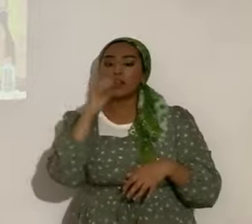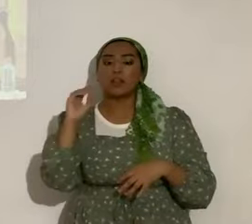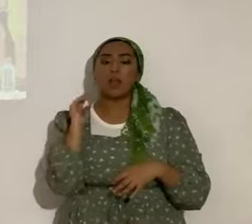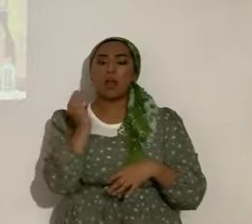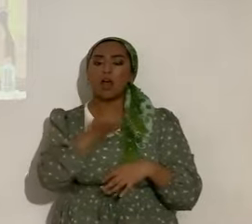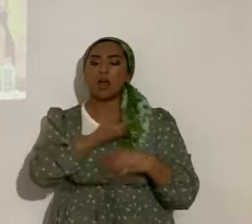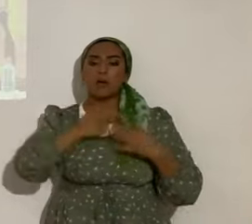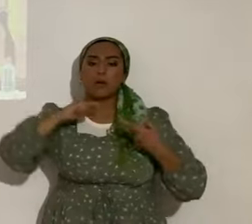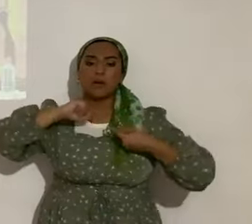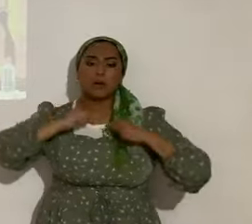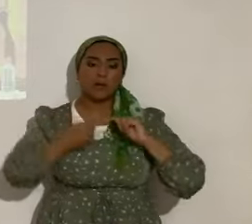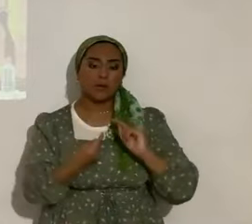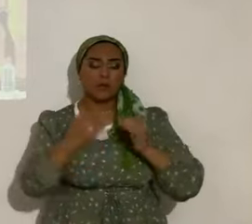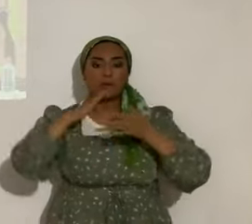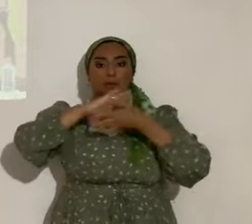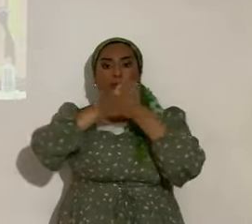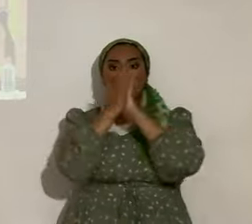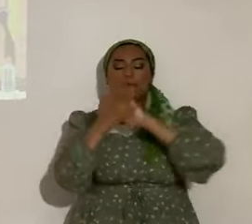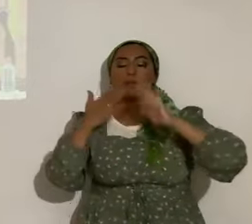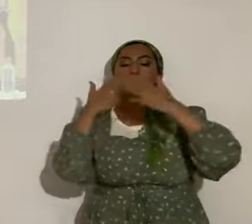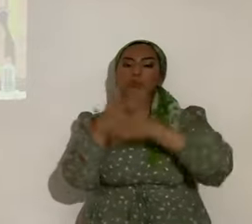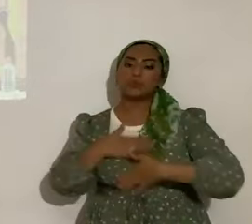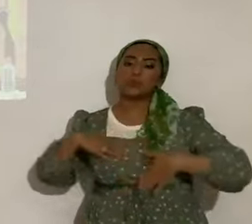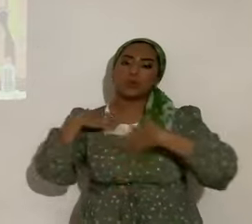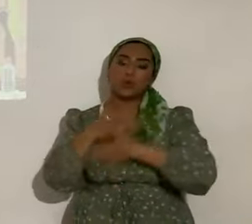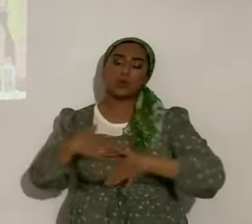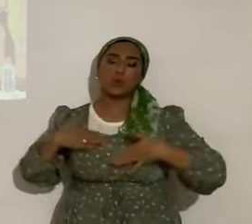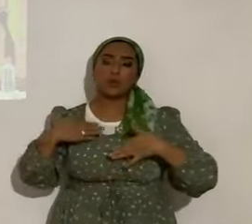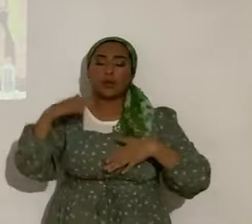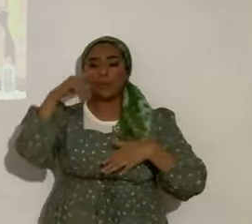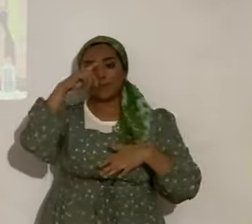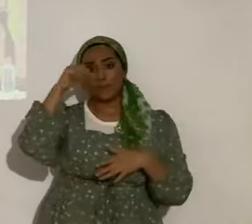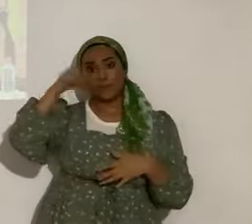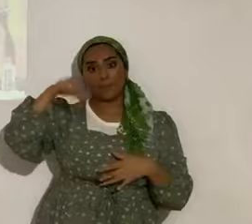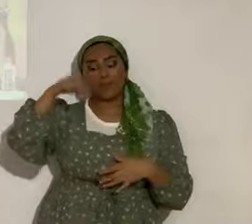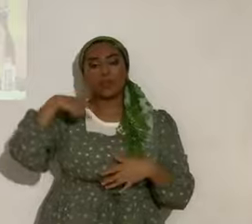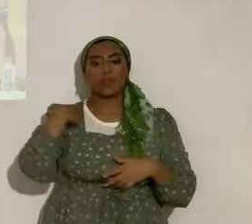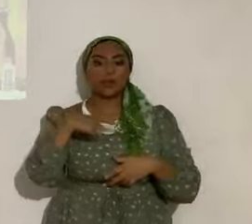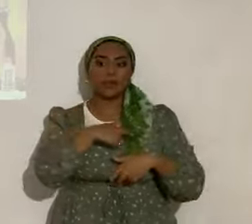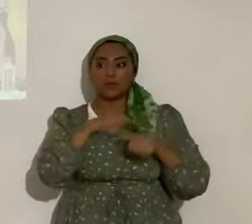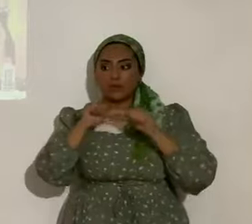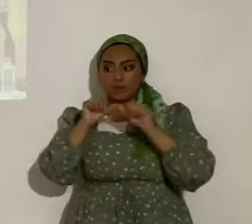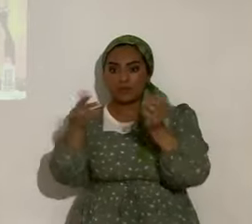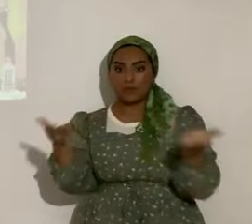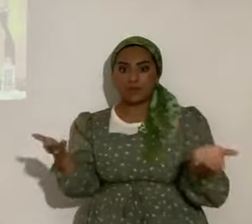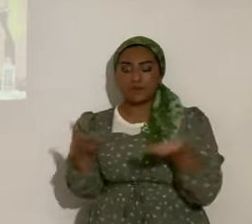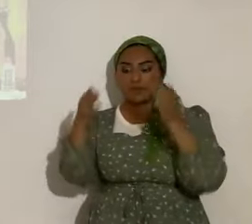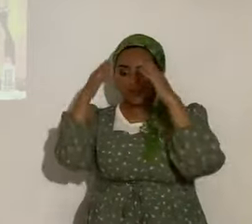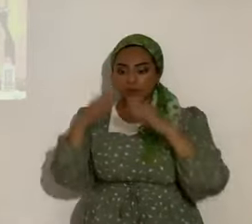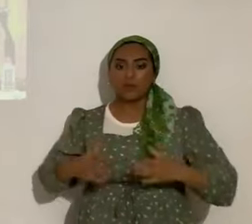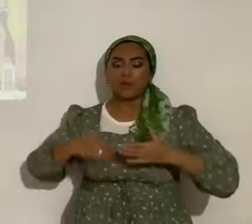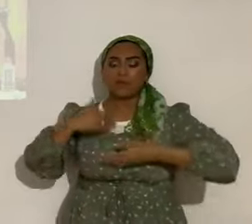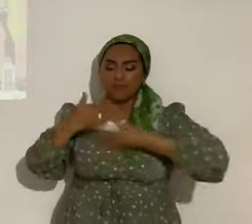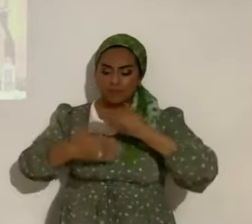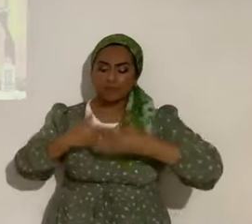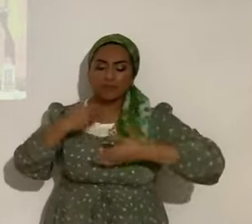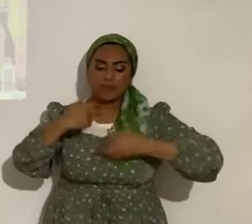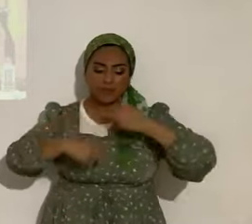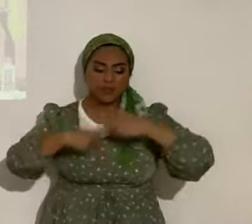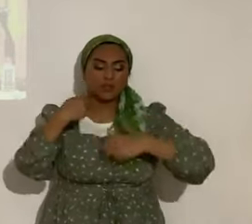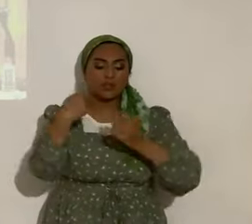dolor se convertirá en gozo. Porque ciertamente seguimos en este cuerpo, vamos pasando dolencias,